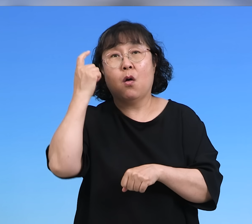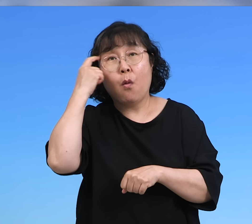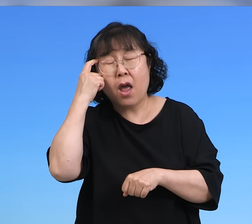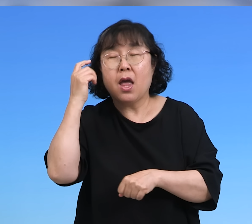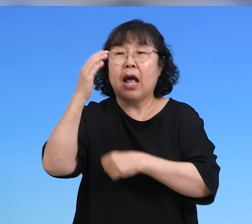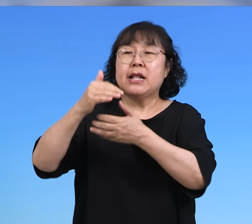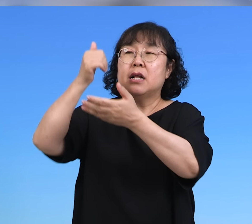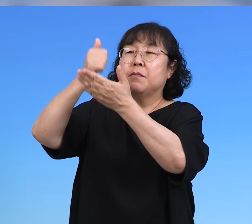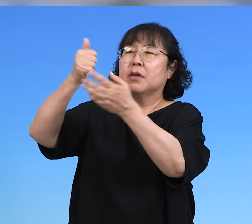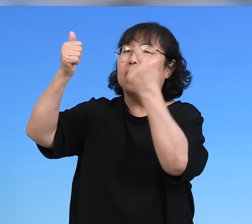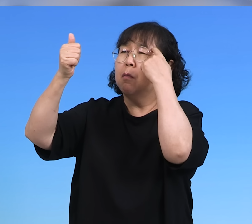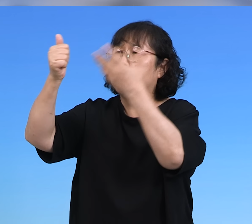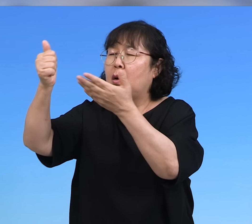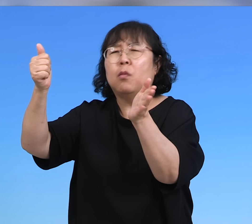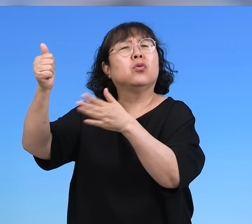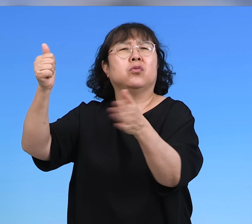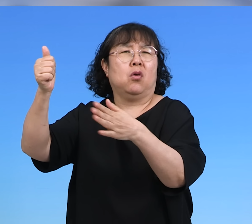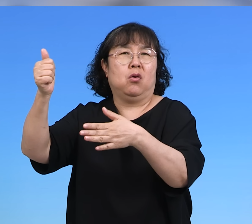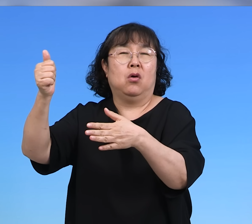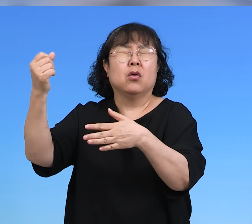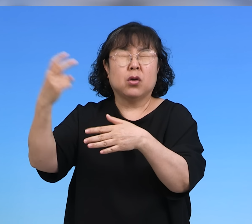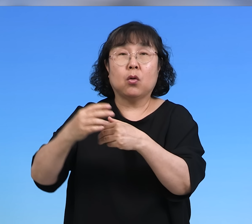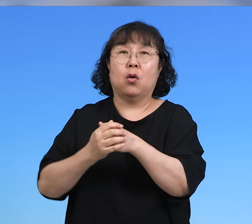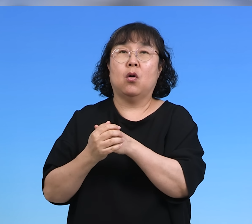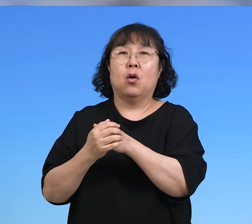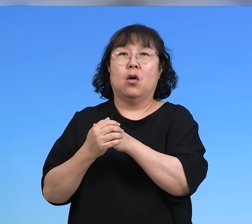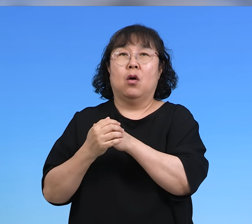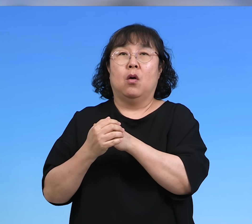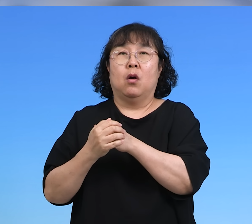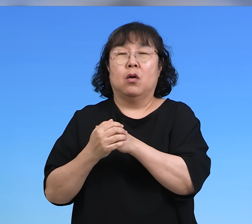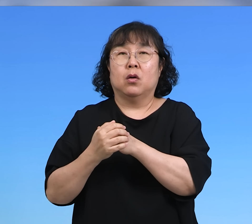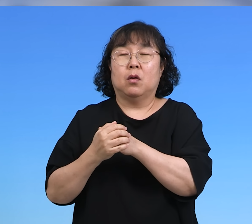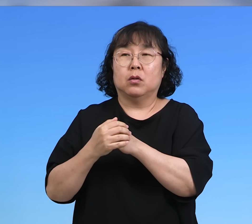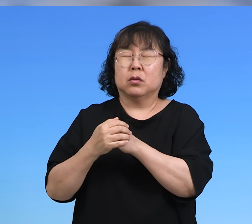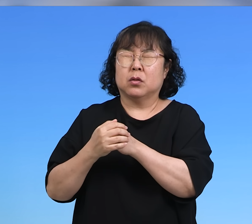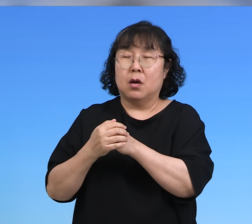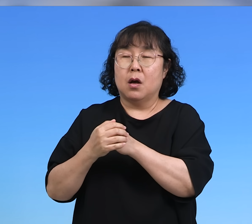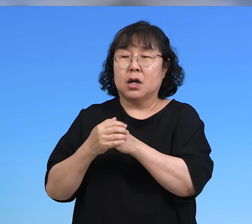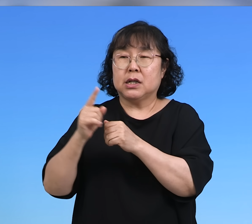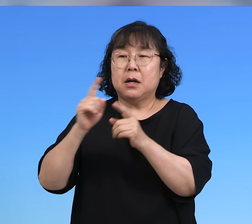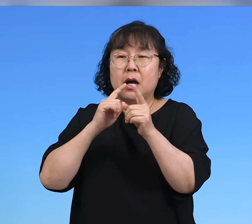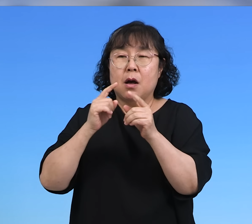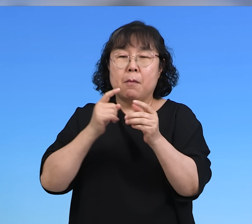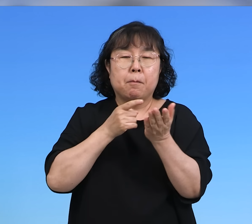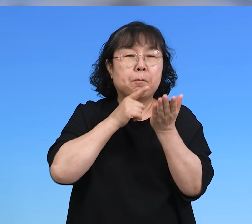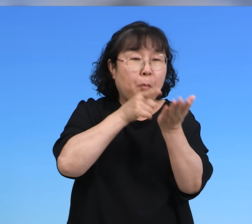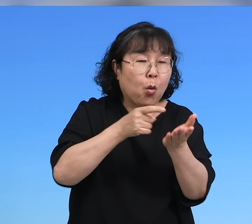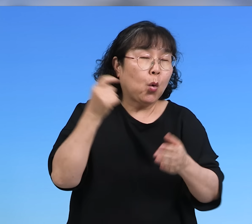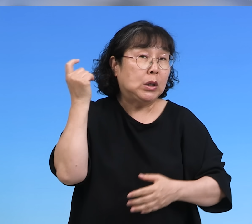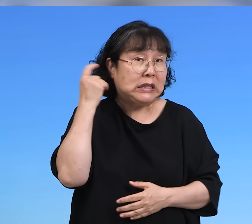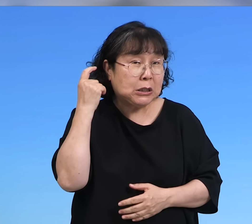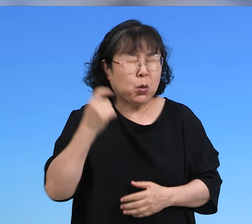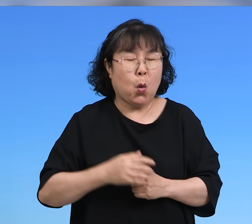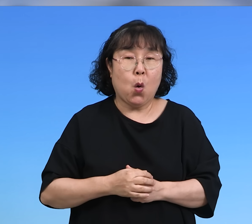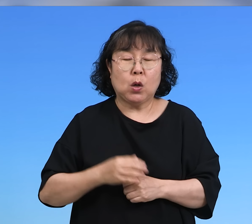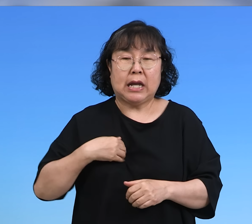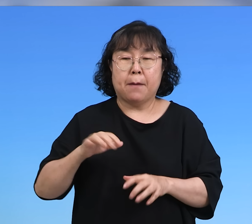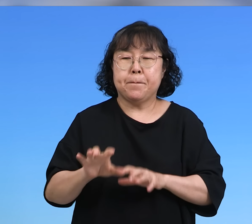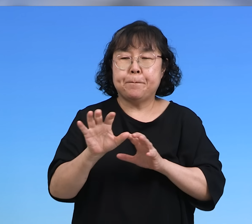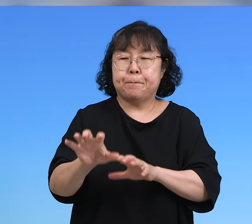않고 여쭙지도 않고 여호수아가 자기 마음대로 진격을 선언합니다. 그 얘기 듣고 방심했죠. 그래서